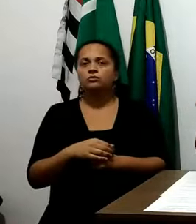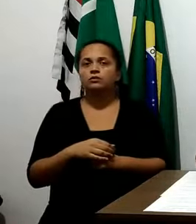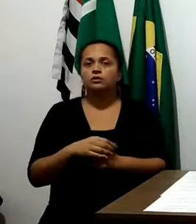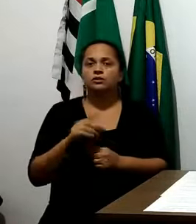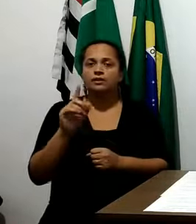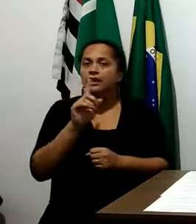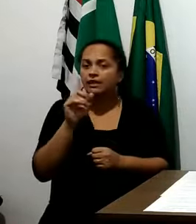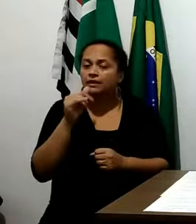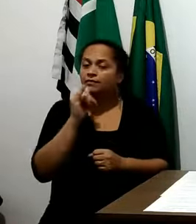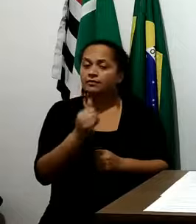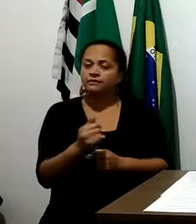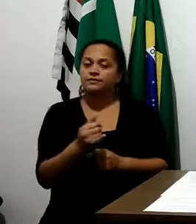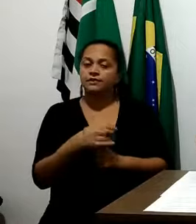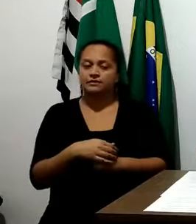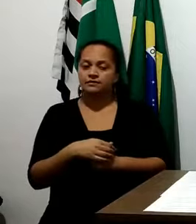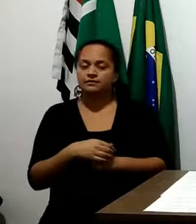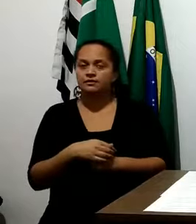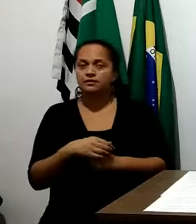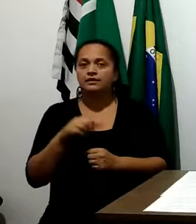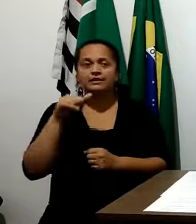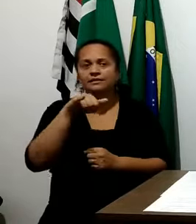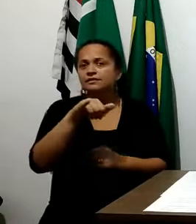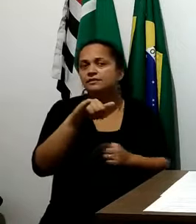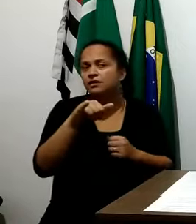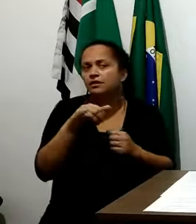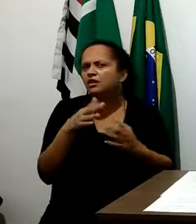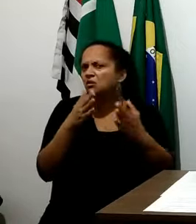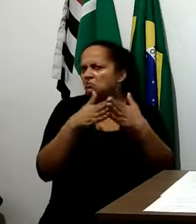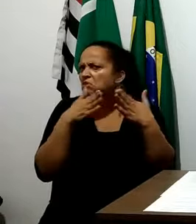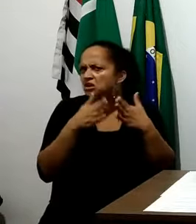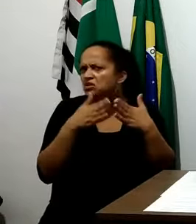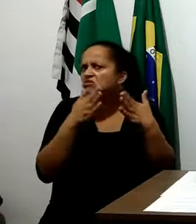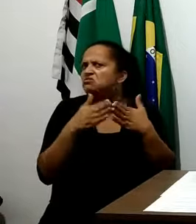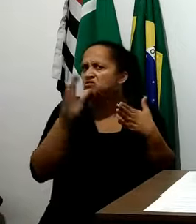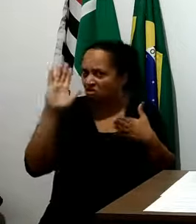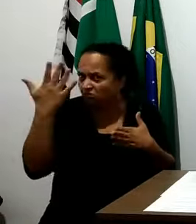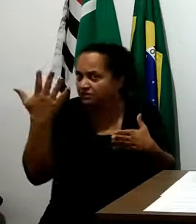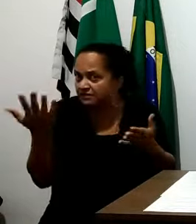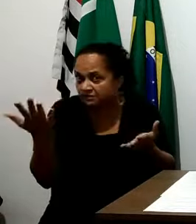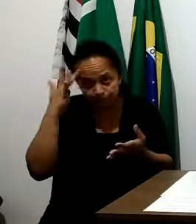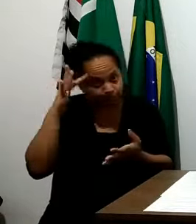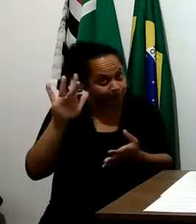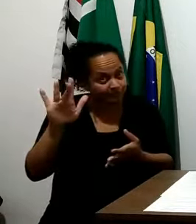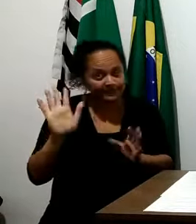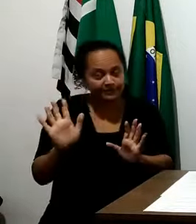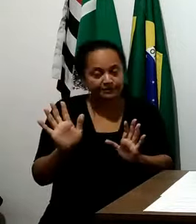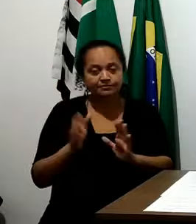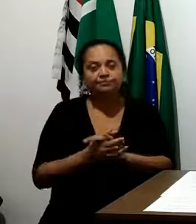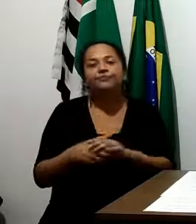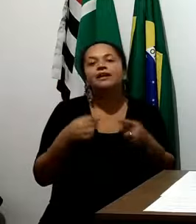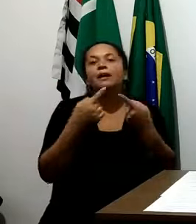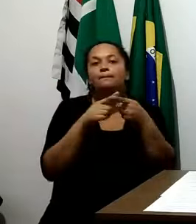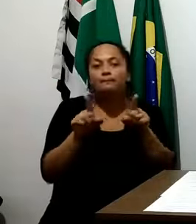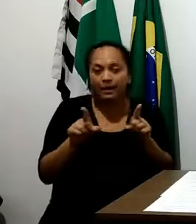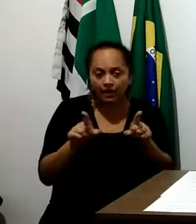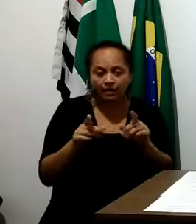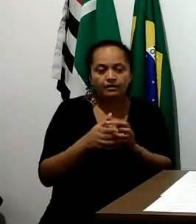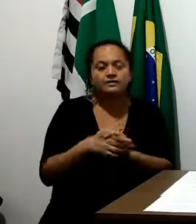foi ou não atendido, mas a intenção, o contexto desta história, desta parábola, era o que? Jesus